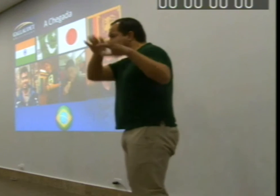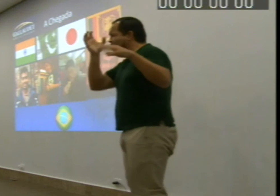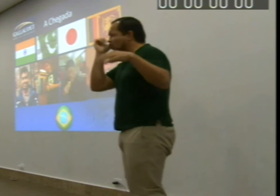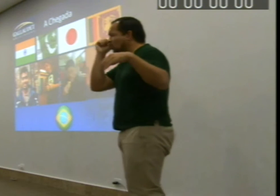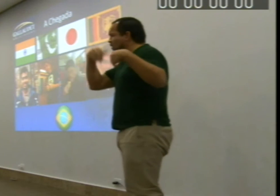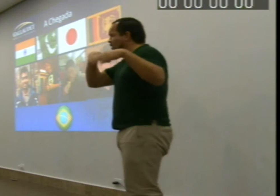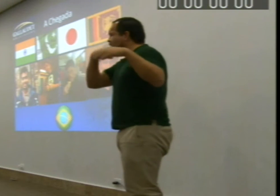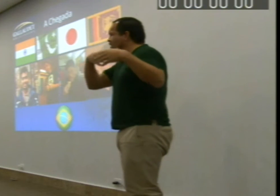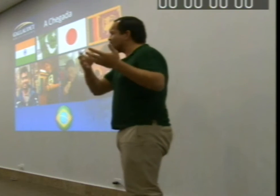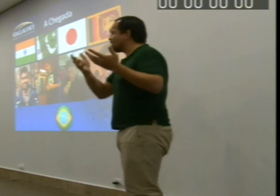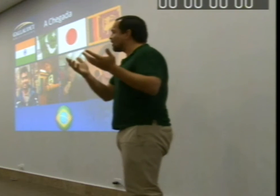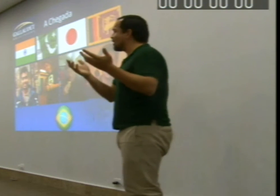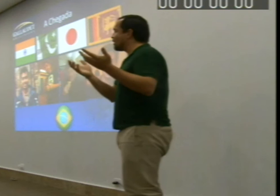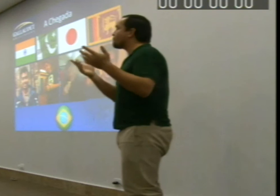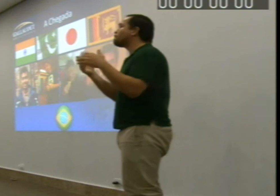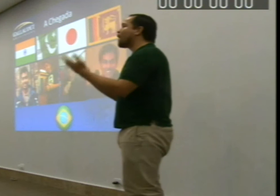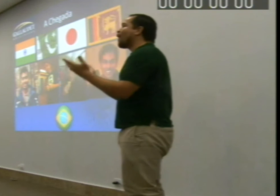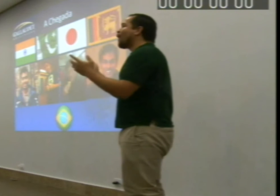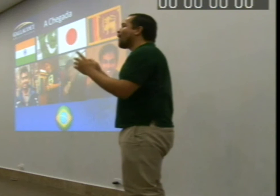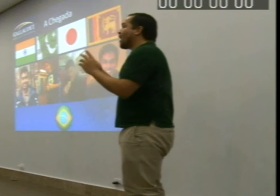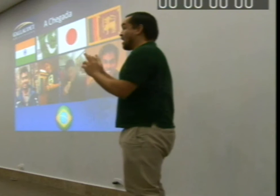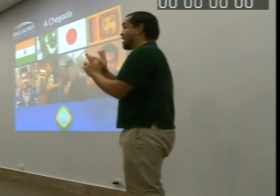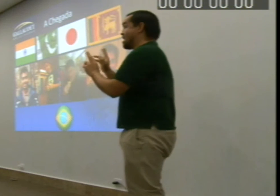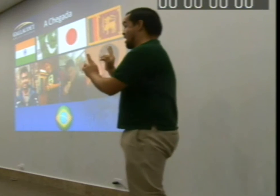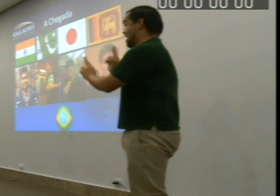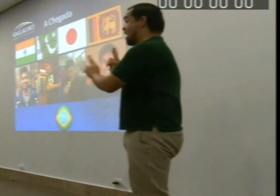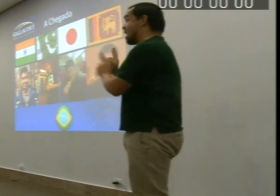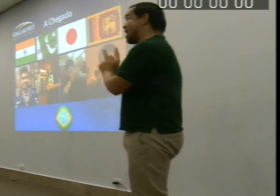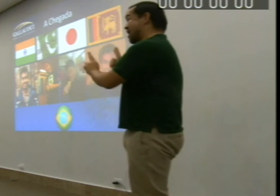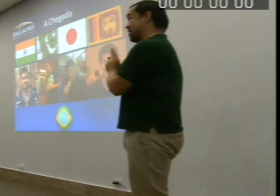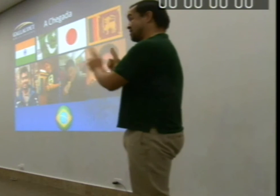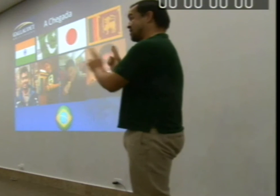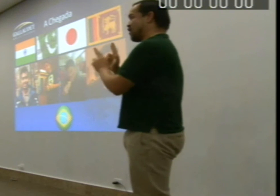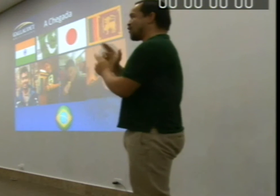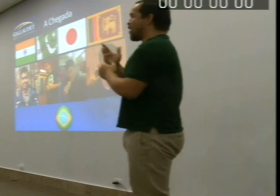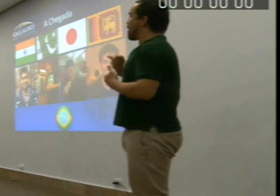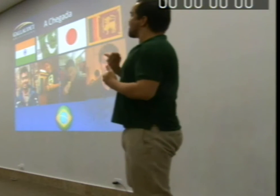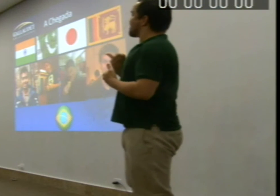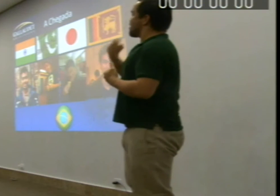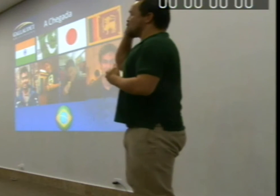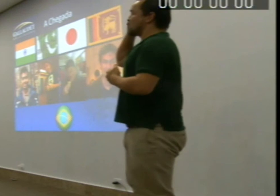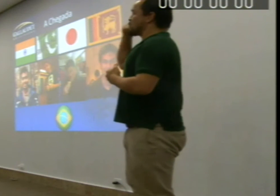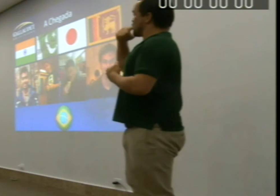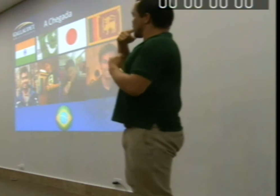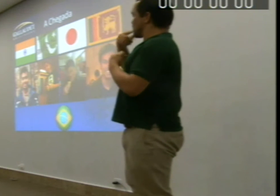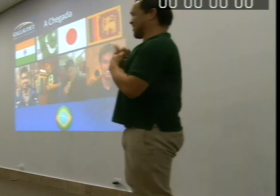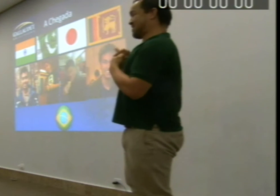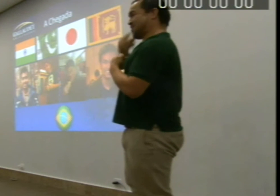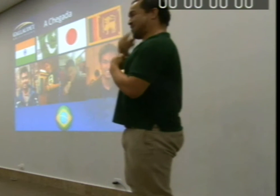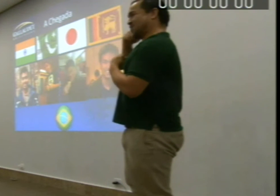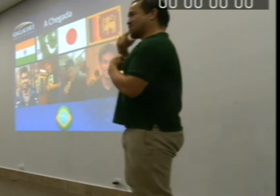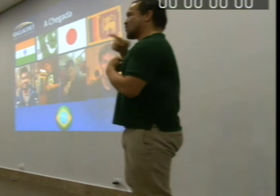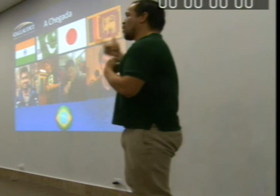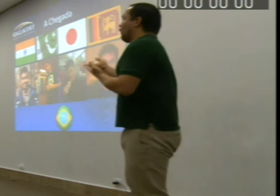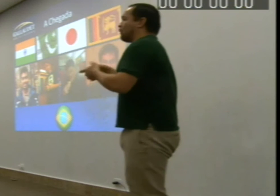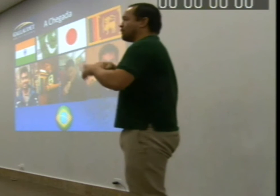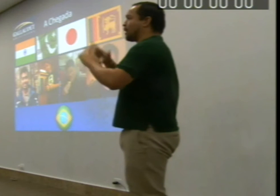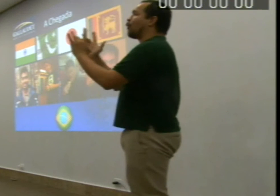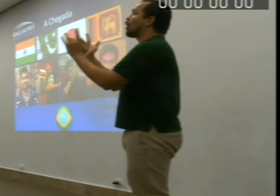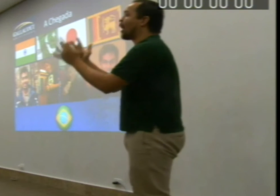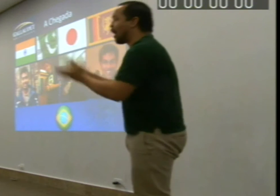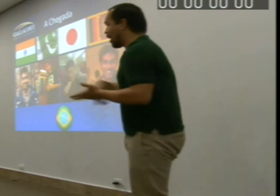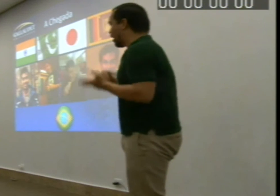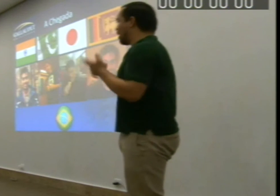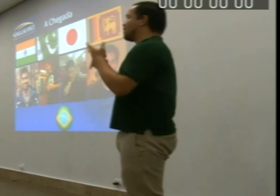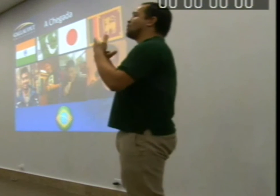eles se viraram sozinho ele fala vai dormir vai dormir então essa relação de amizade com um surdo